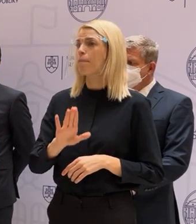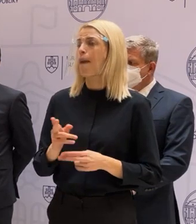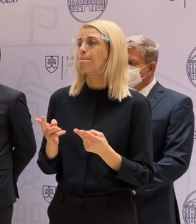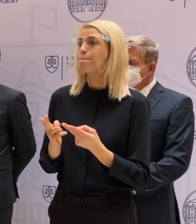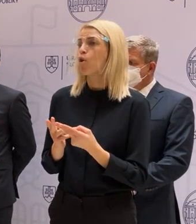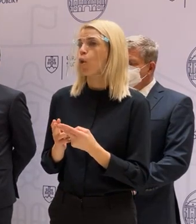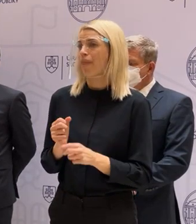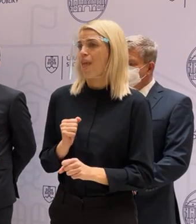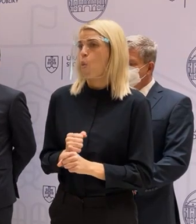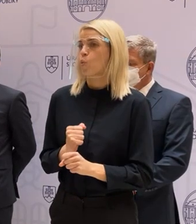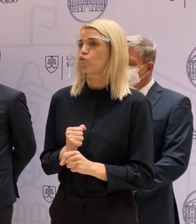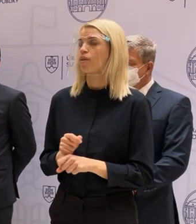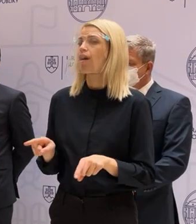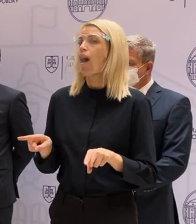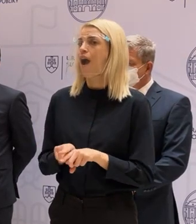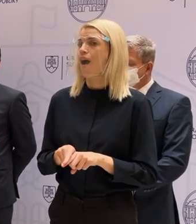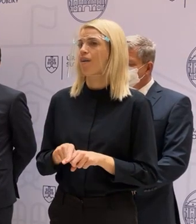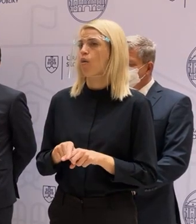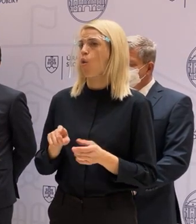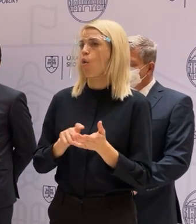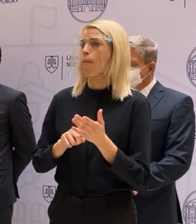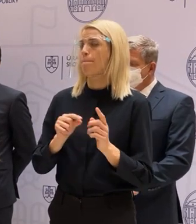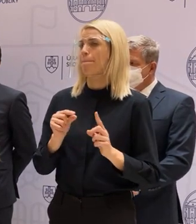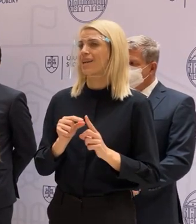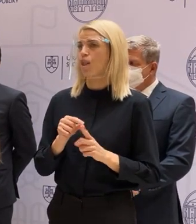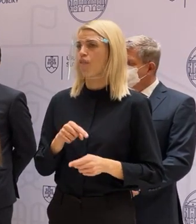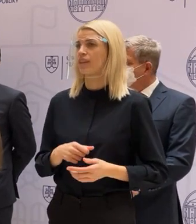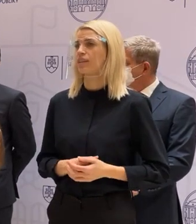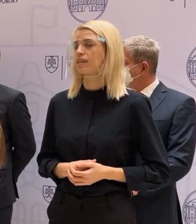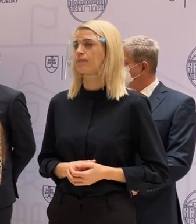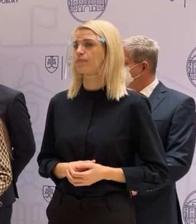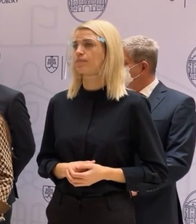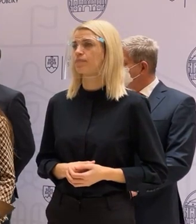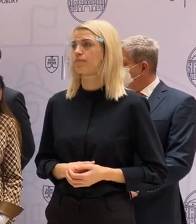vlastne účinky ako spomínaný liek Paxlovid. Ďakujem veľmi pekne.